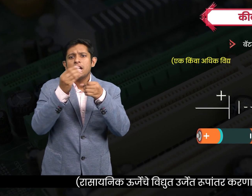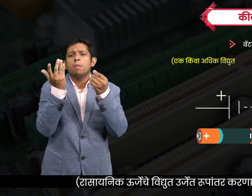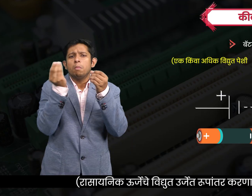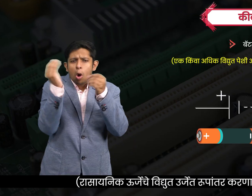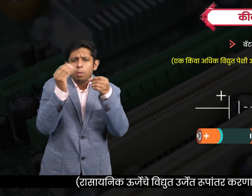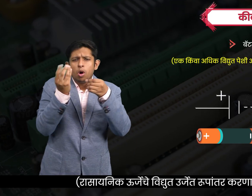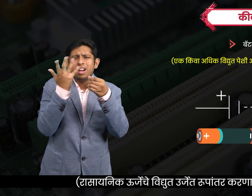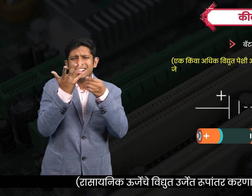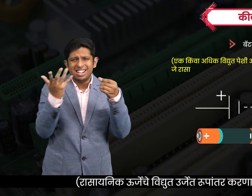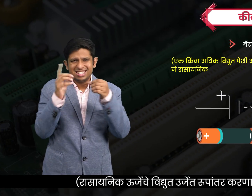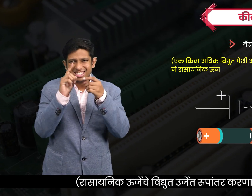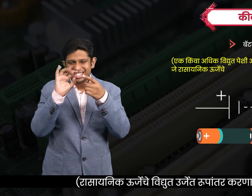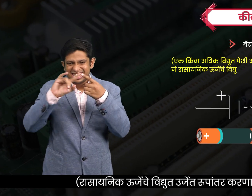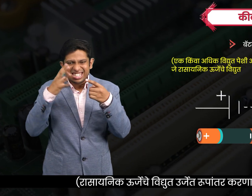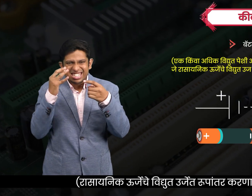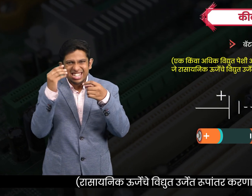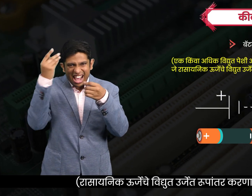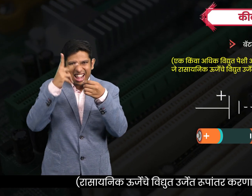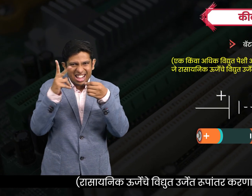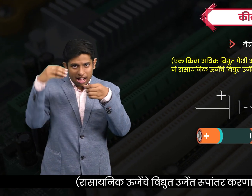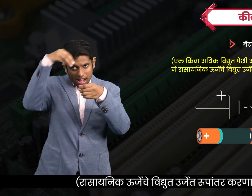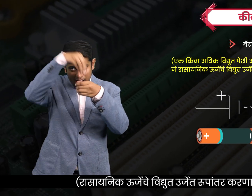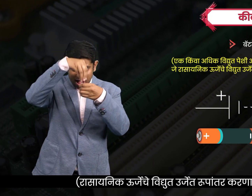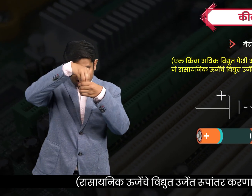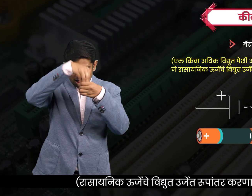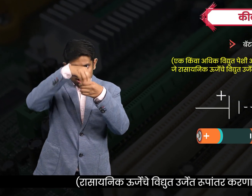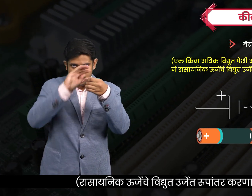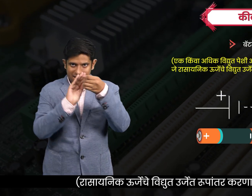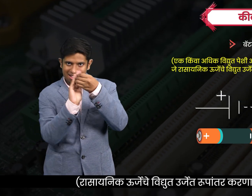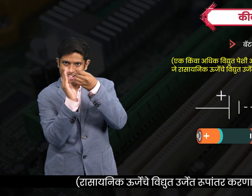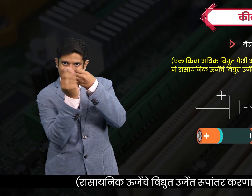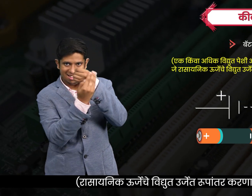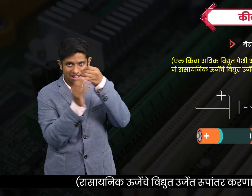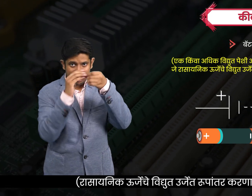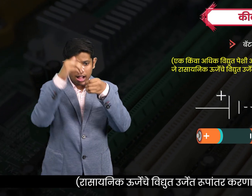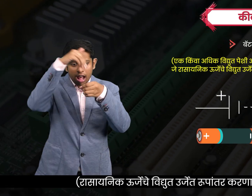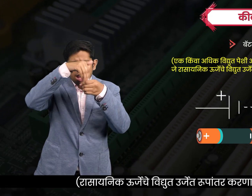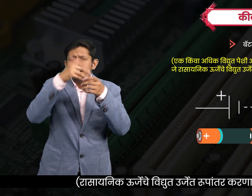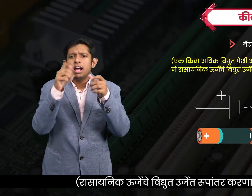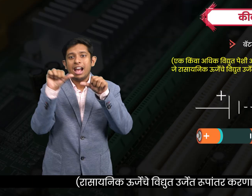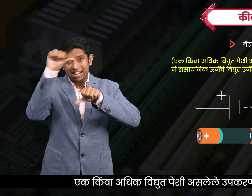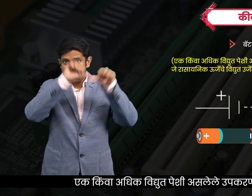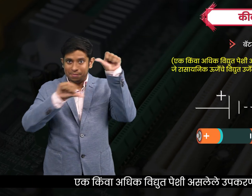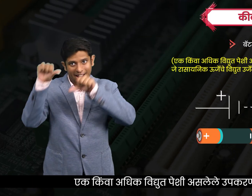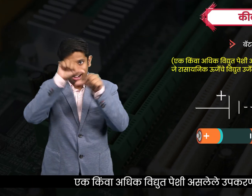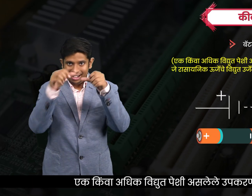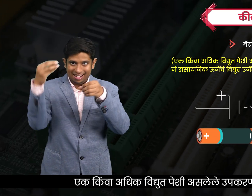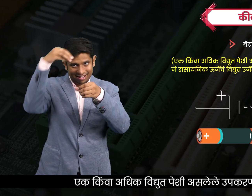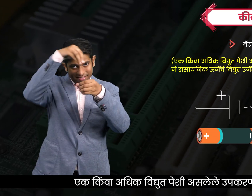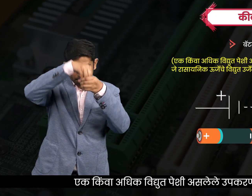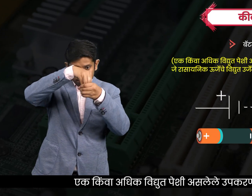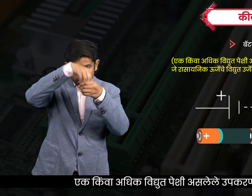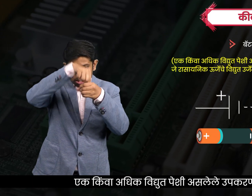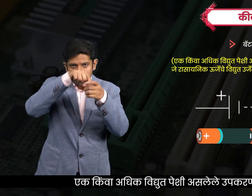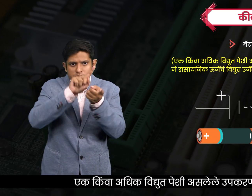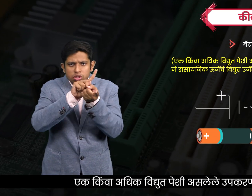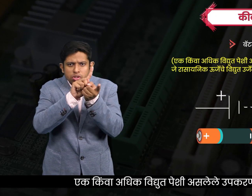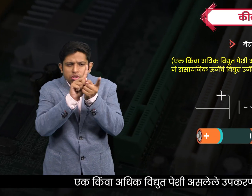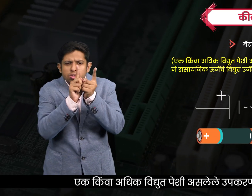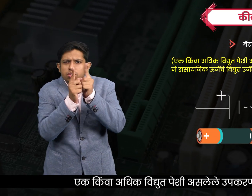बॅटरी म्हणजे रासायनिक ऊर्जेचे विद्युत ऊर्जेत रूपांतर करणारे एक किंवा अधिक विद्युत पेशी